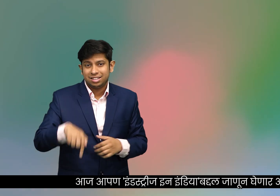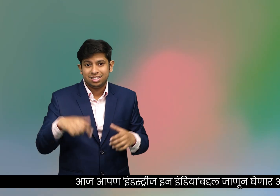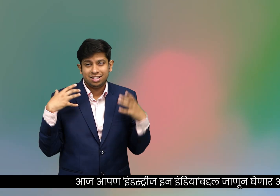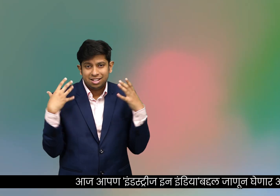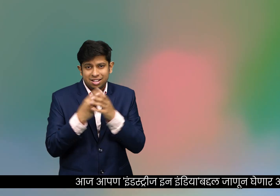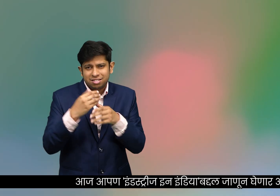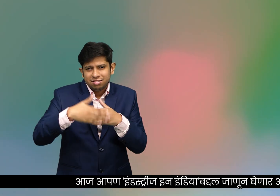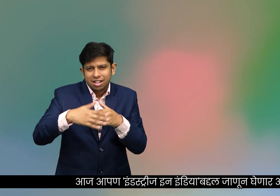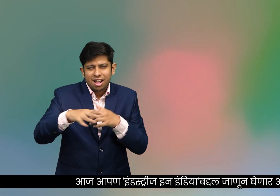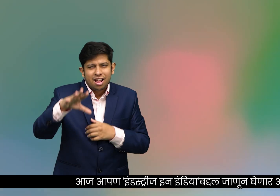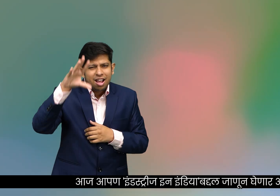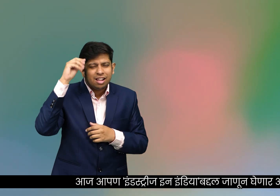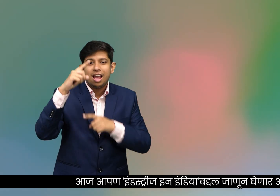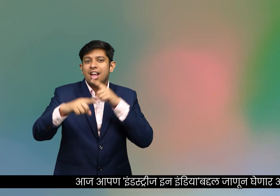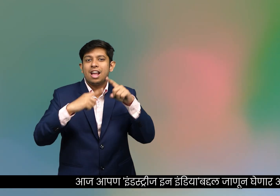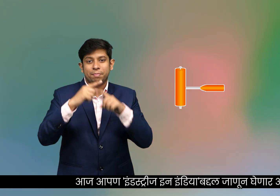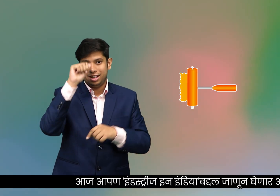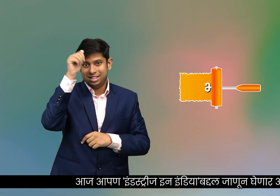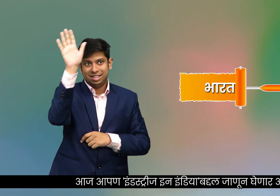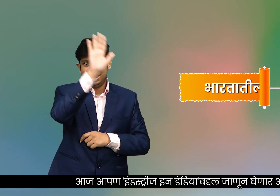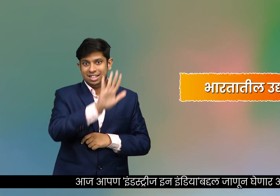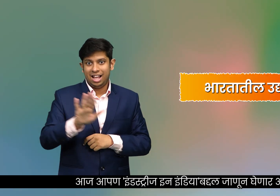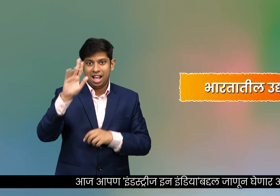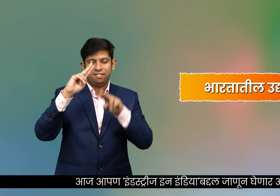आपण इंडस्ट्रीज इन इंडियाबद्दल जाणून घेणार आहोत.